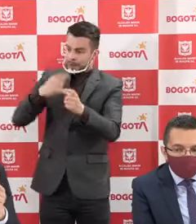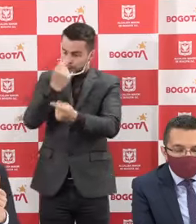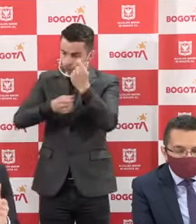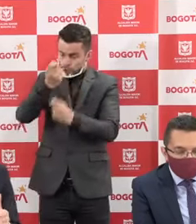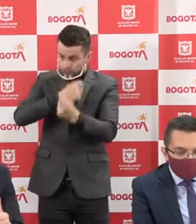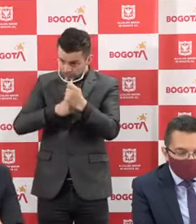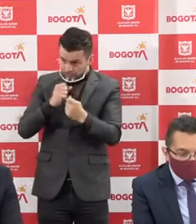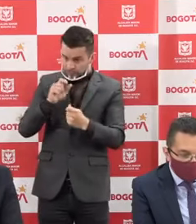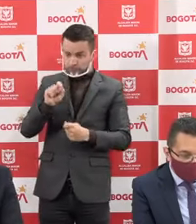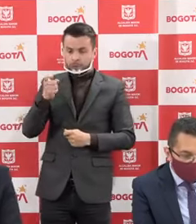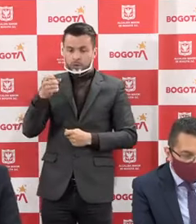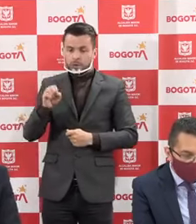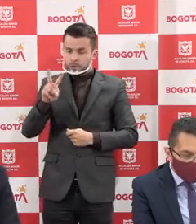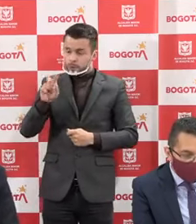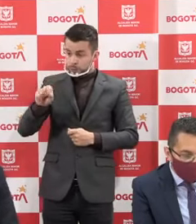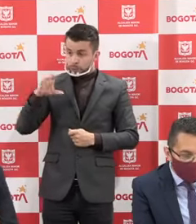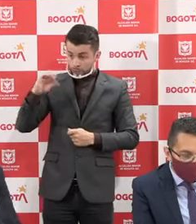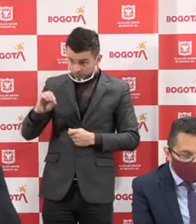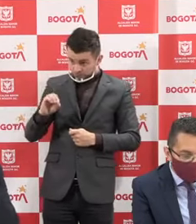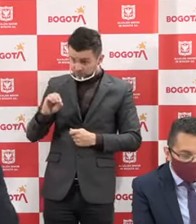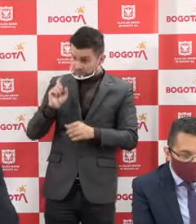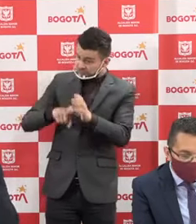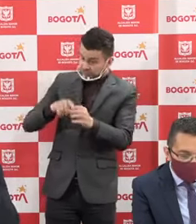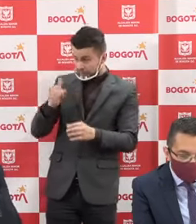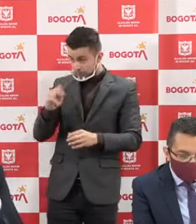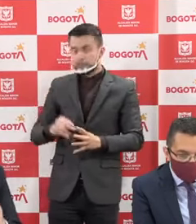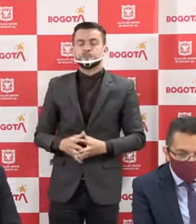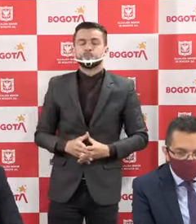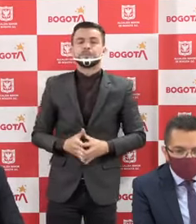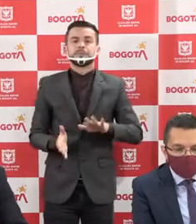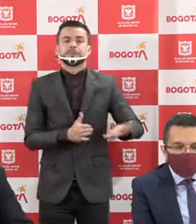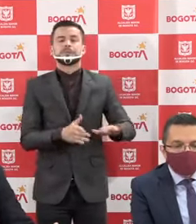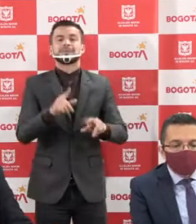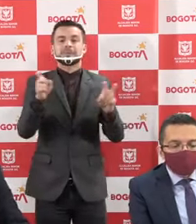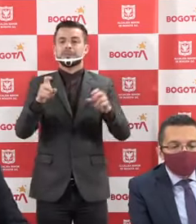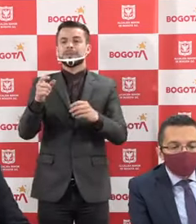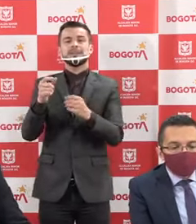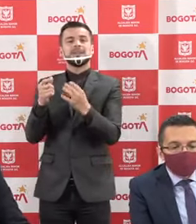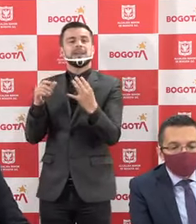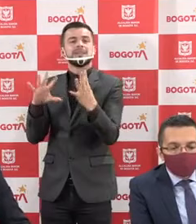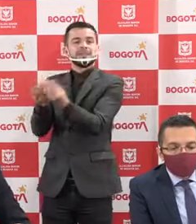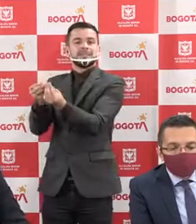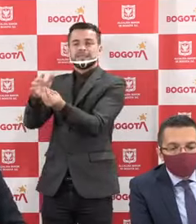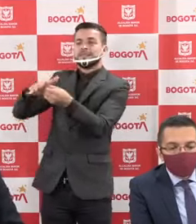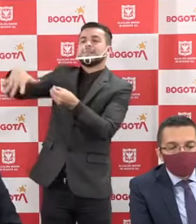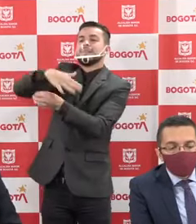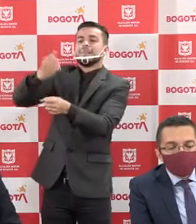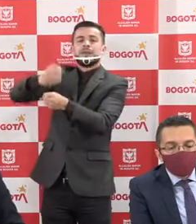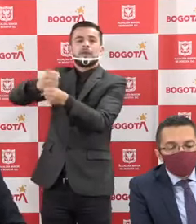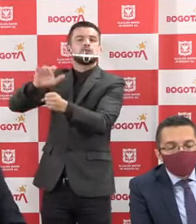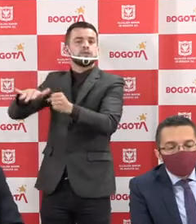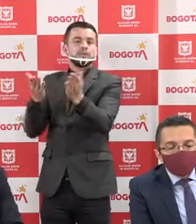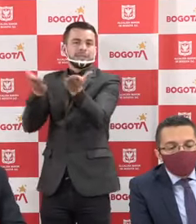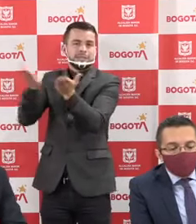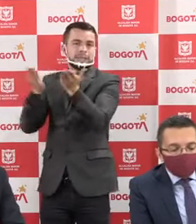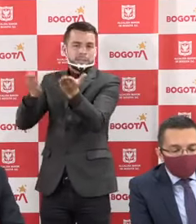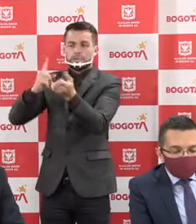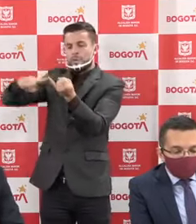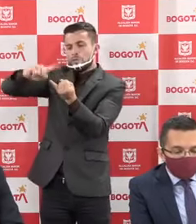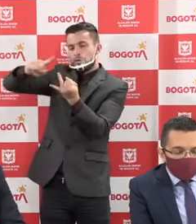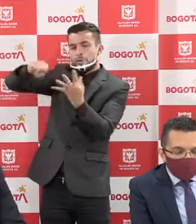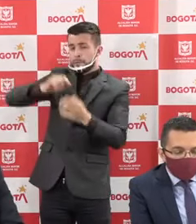el sector de los servicios tiene una tiene un gran privilegio y es que es un sector que aunque hubiera cuarentenas aunque hubiera